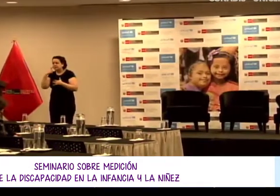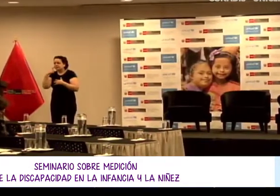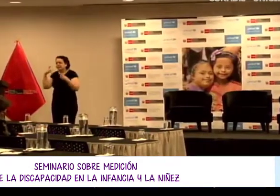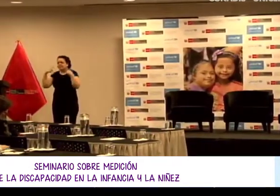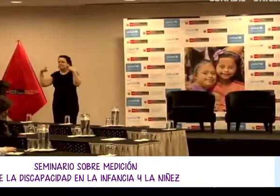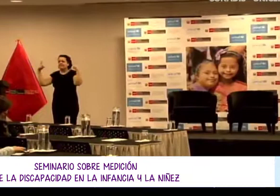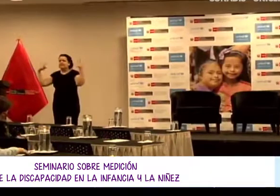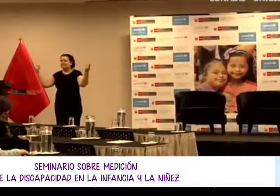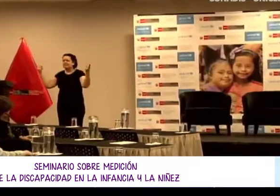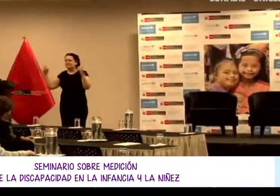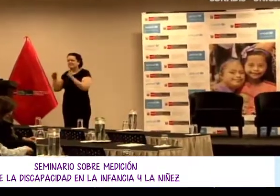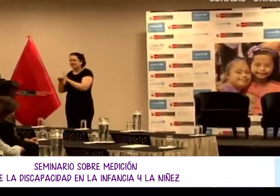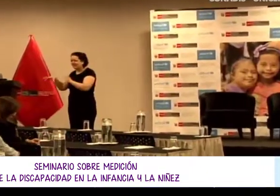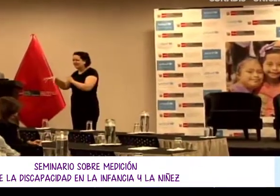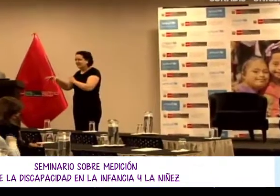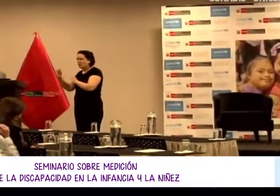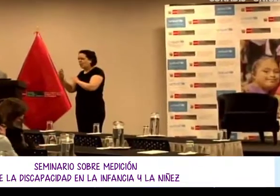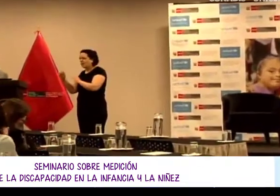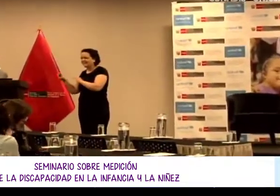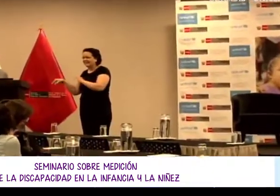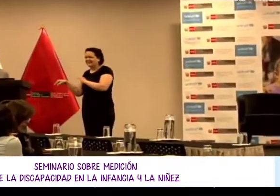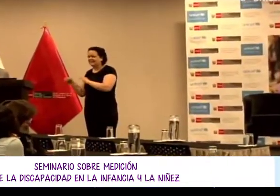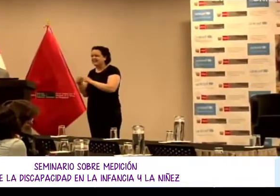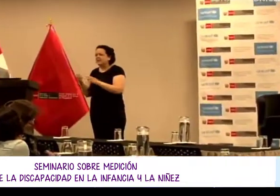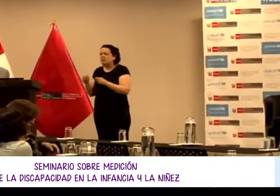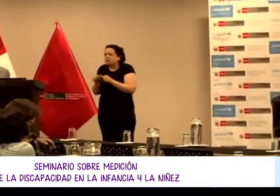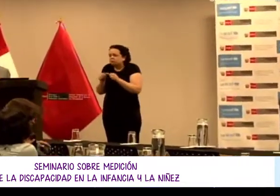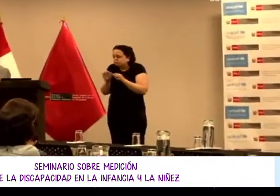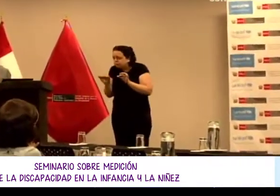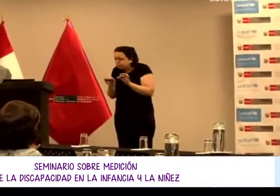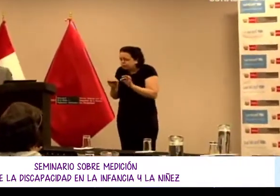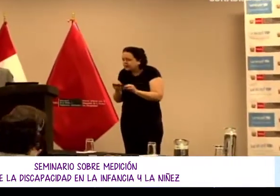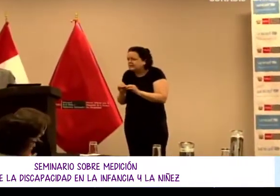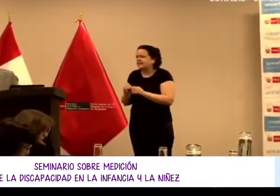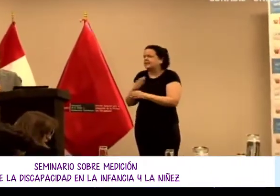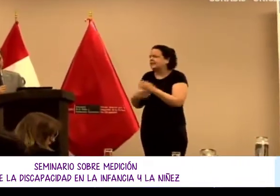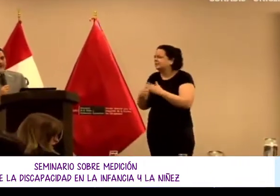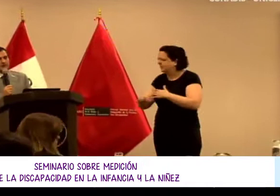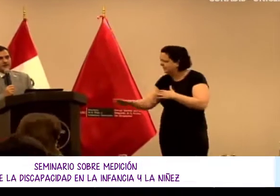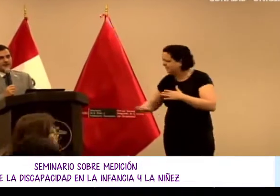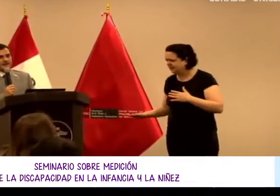famoso módulo de UNICEF y Grupo de Washington para la medición de la discapacidad infantil.